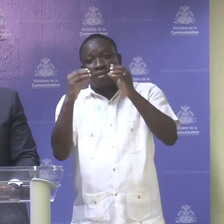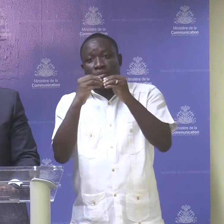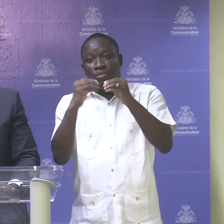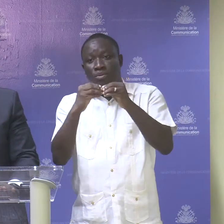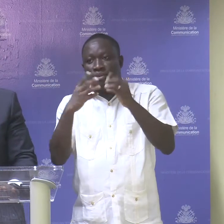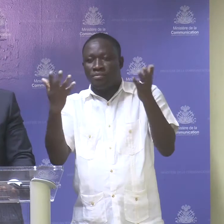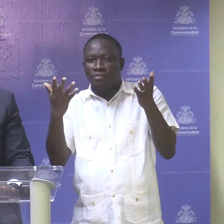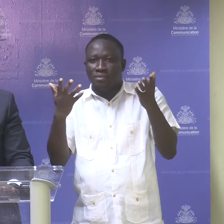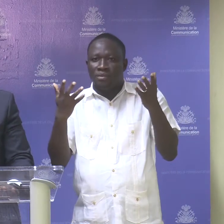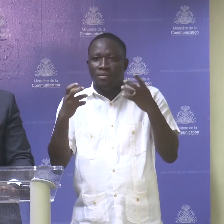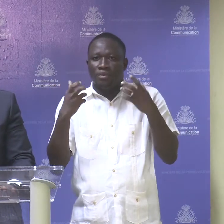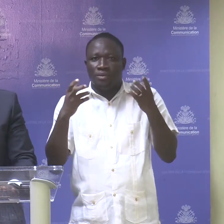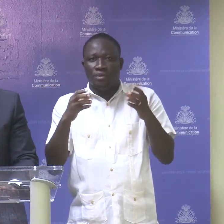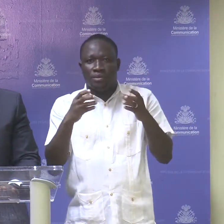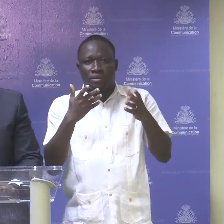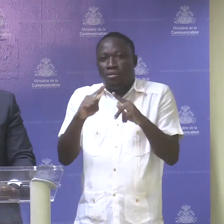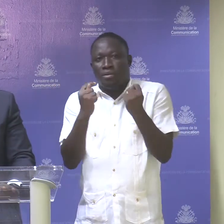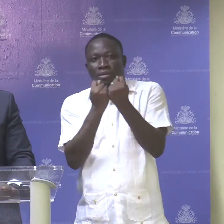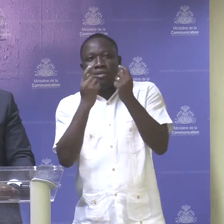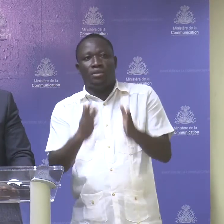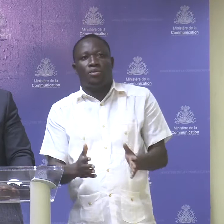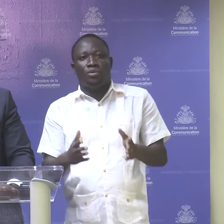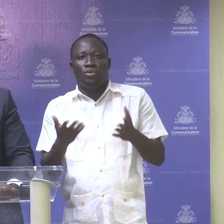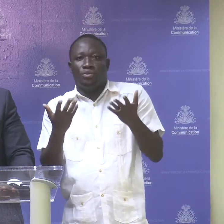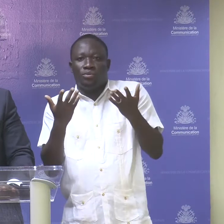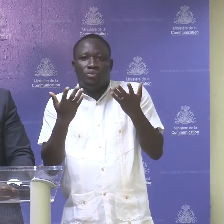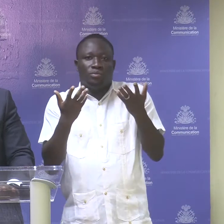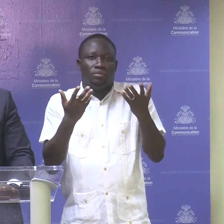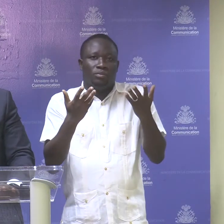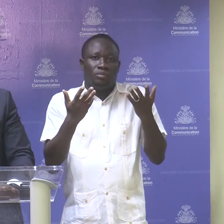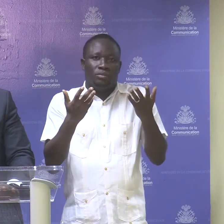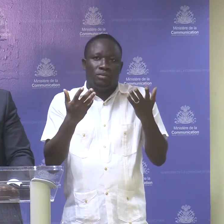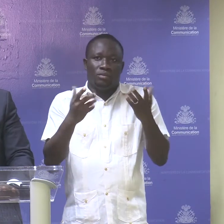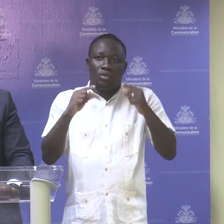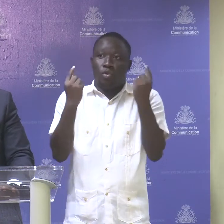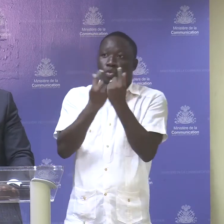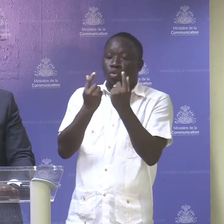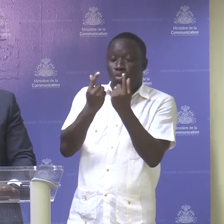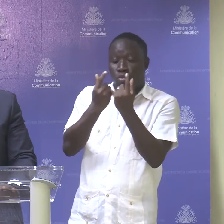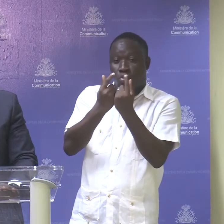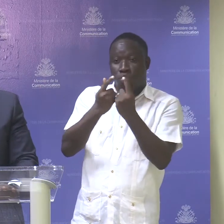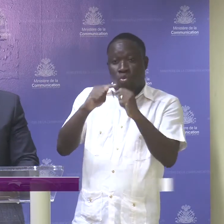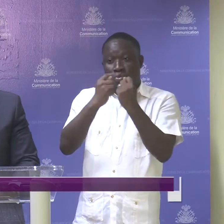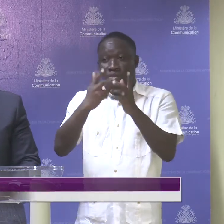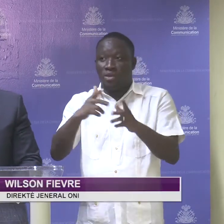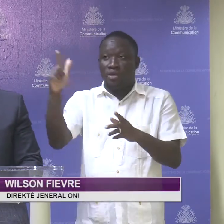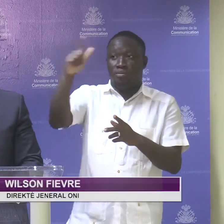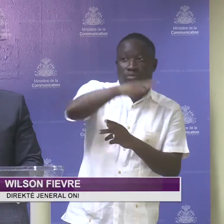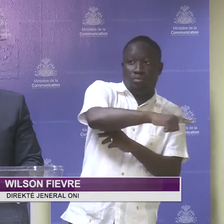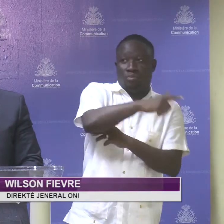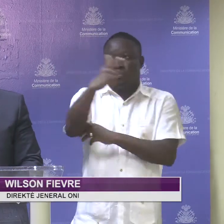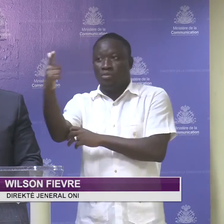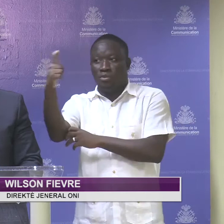système de validation tout aux zones de frontières, par exemple, il y a un mouvement de citoyens qui ont entré et sorti. Il faut l'État ait